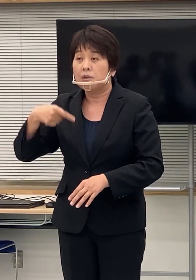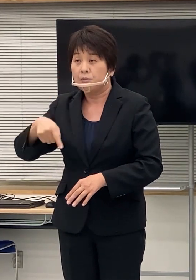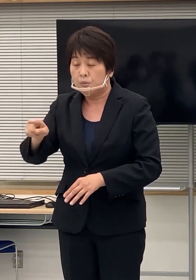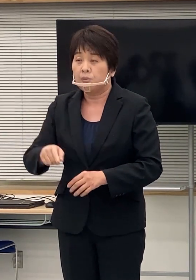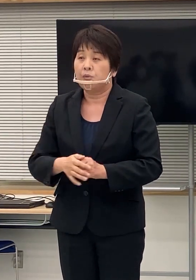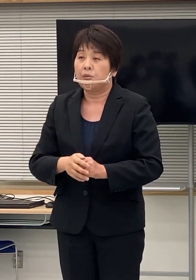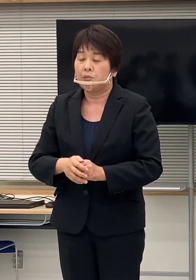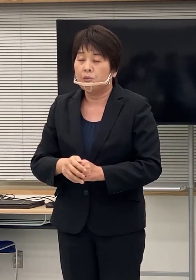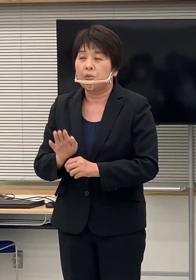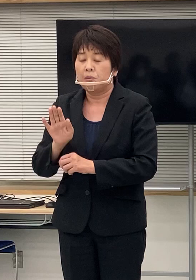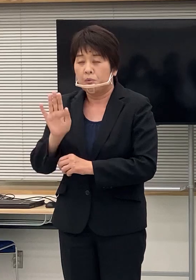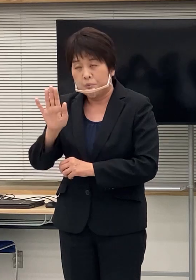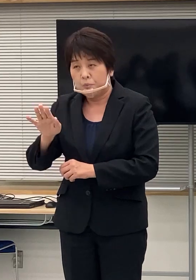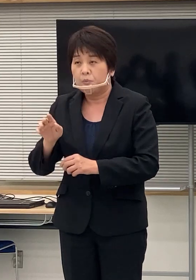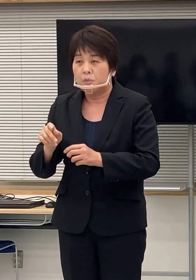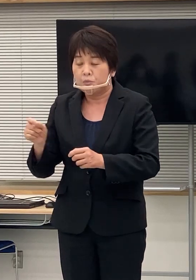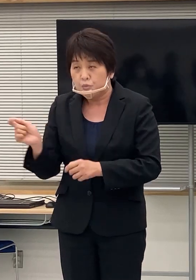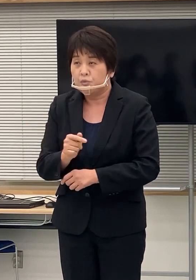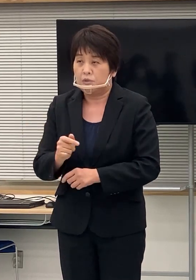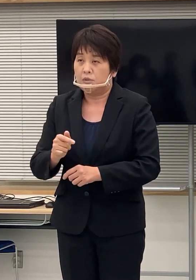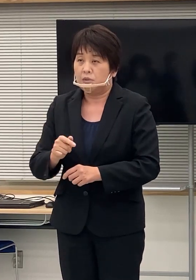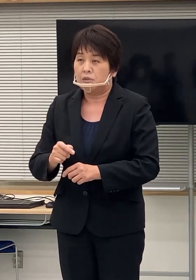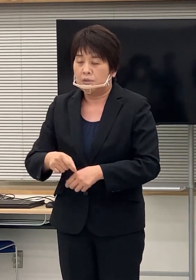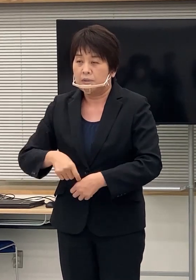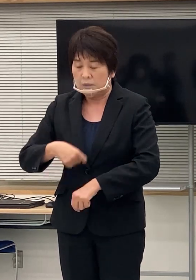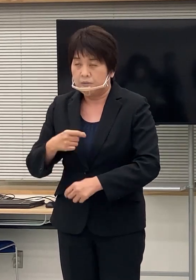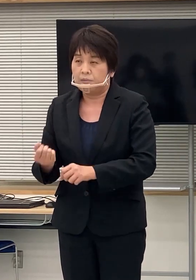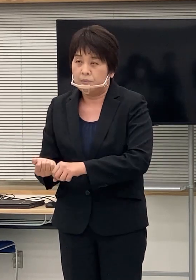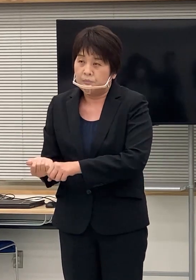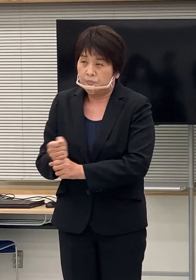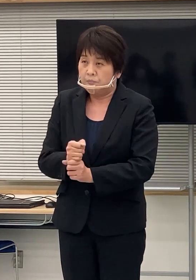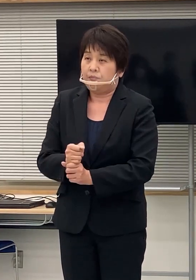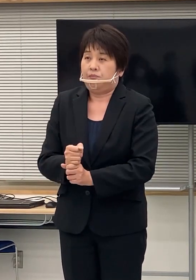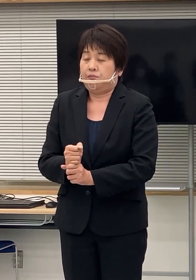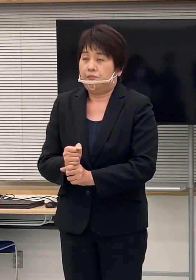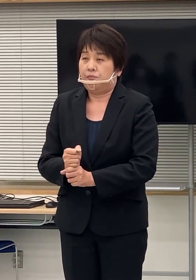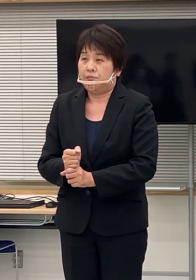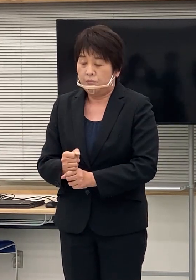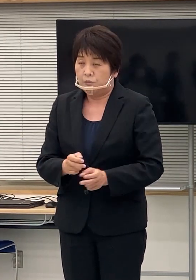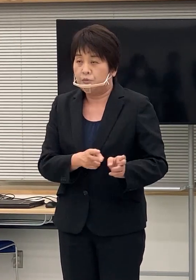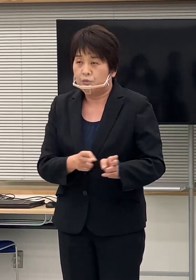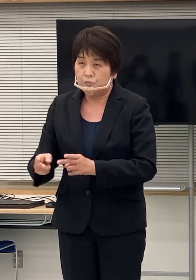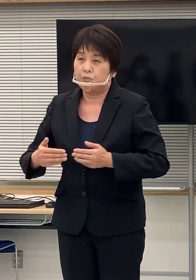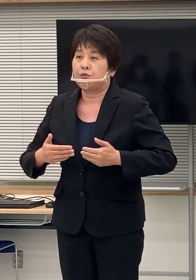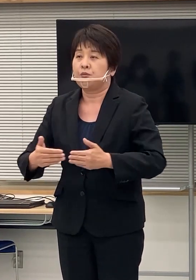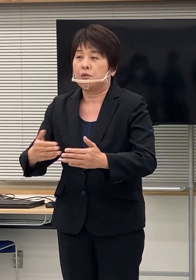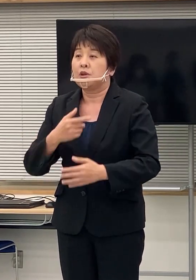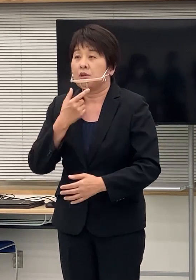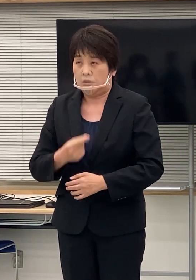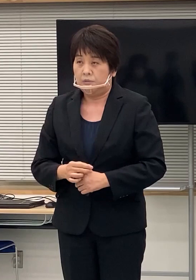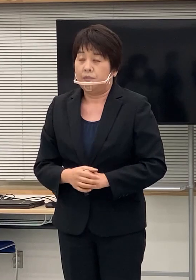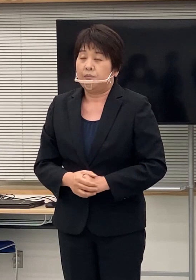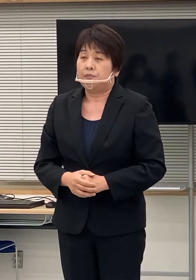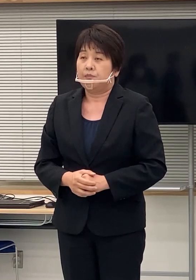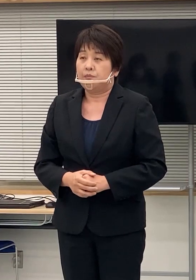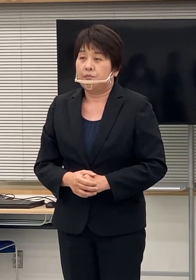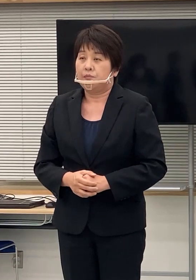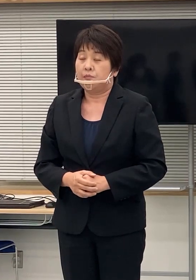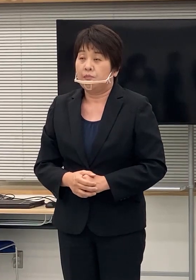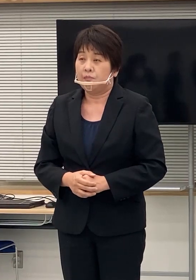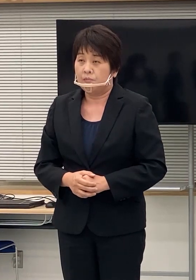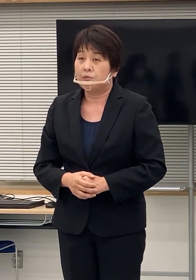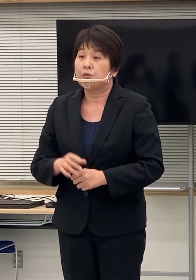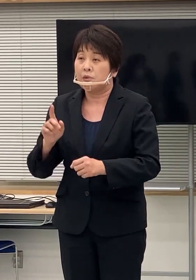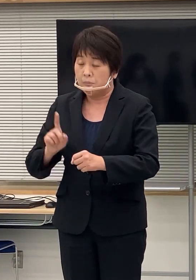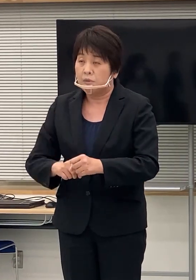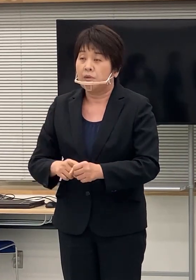一刻も早く正常な方向に戻せるようしっかりと準備を進めていく必要があります。このようなこと